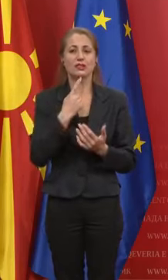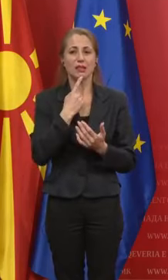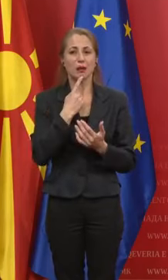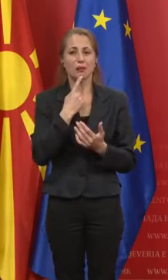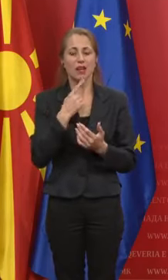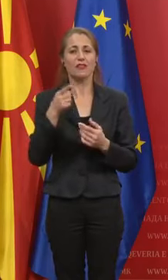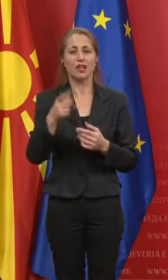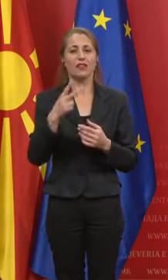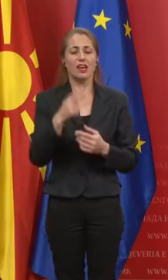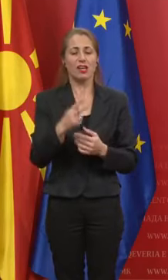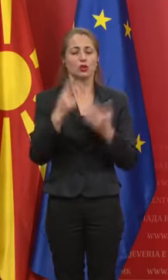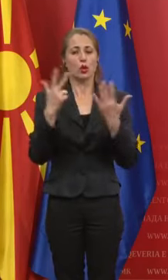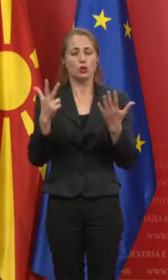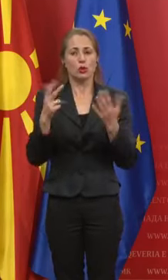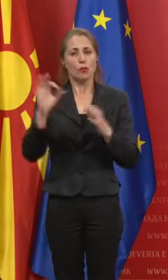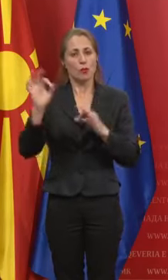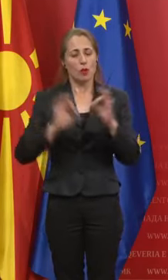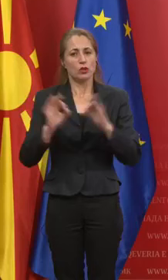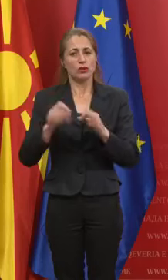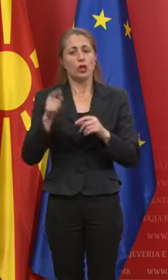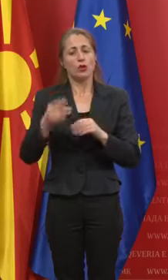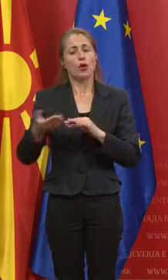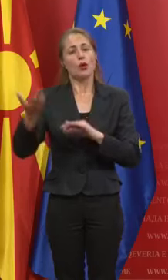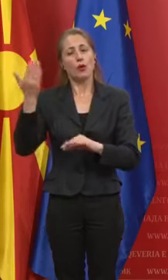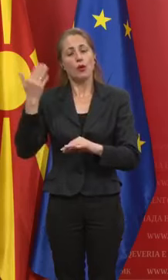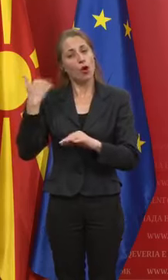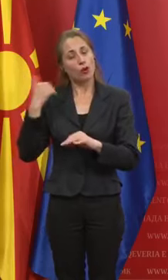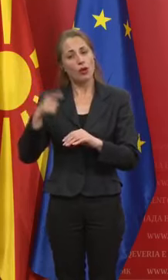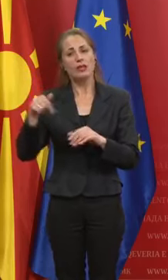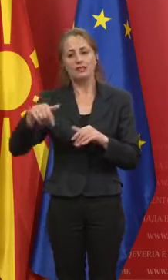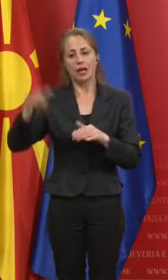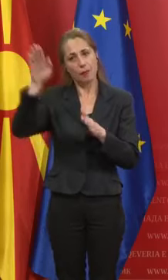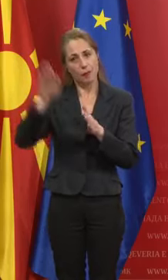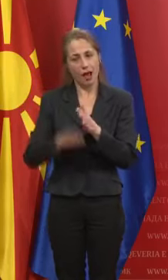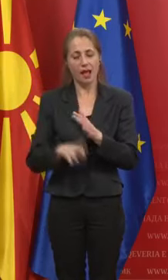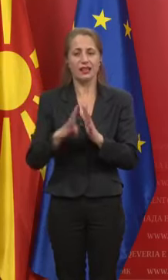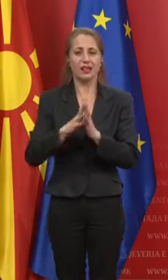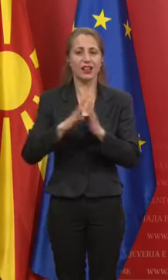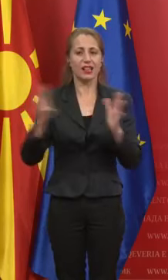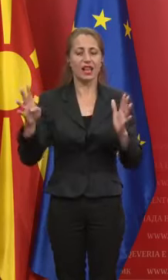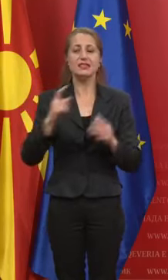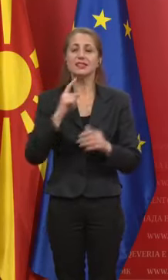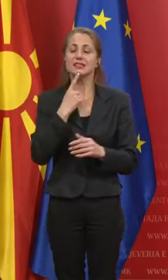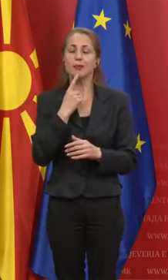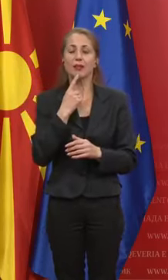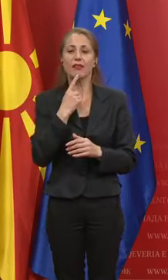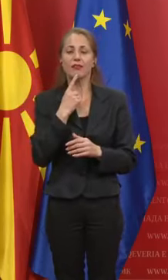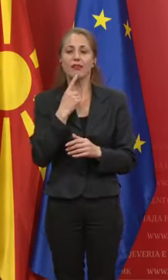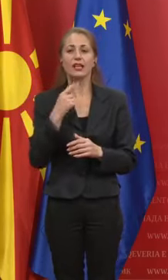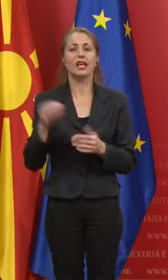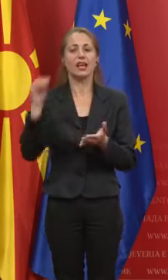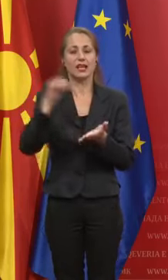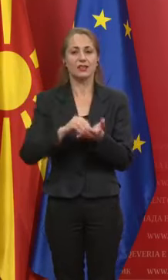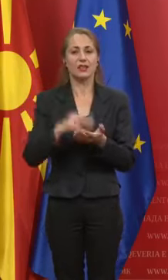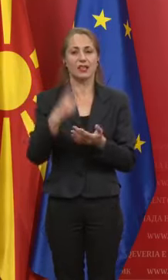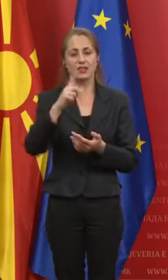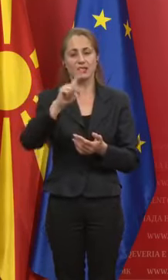тогаш се 28%, од тогаш процентот опаѓа, зада на 19 септември,